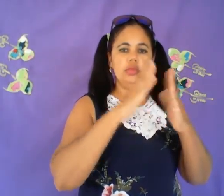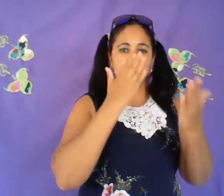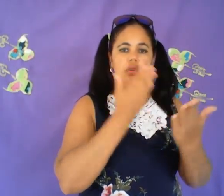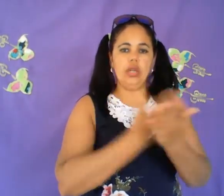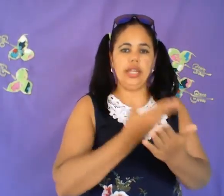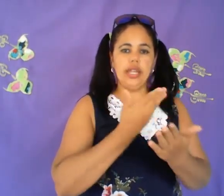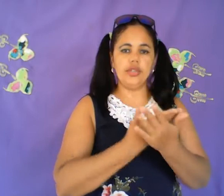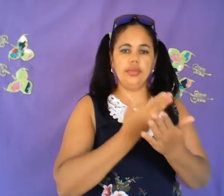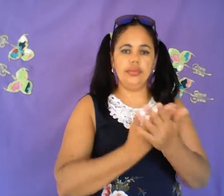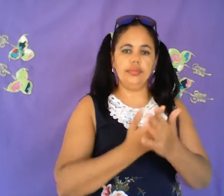Colégio.